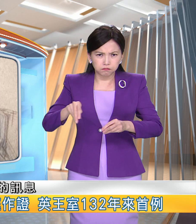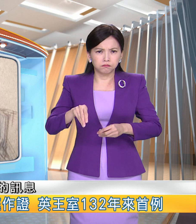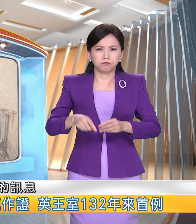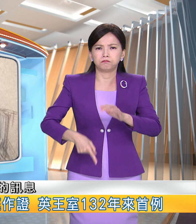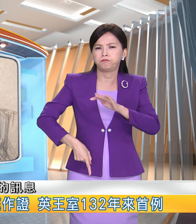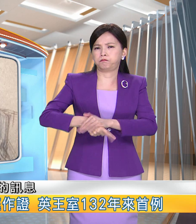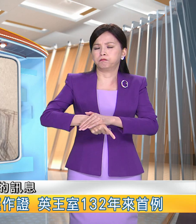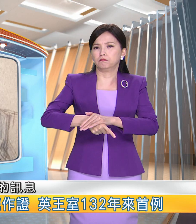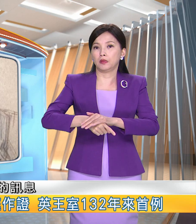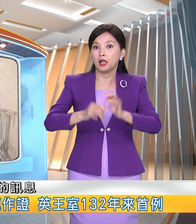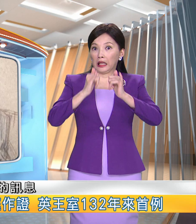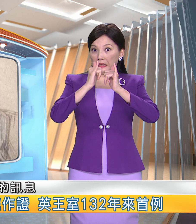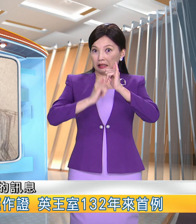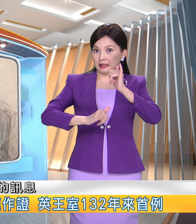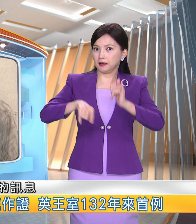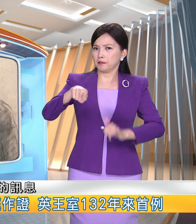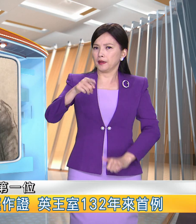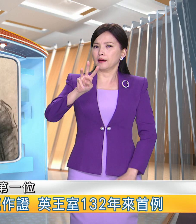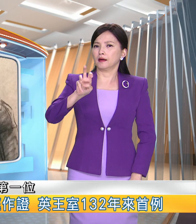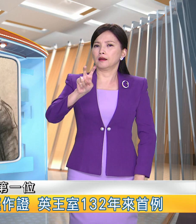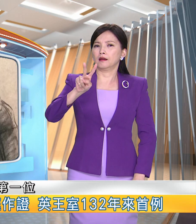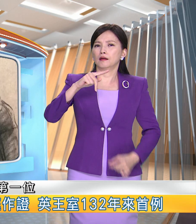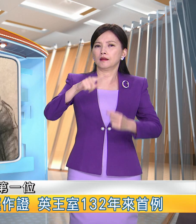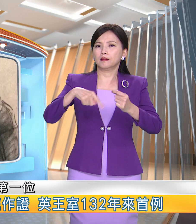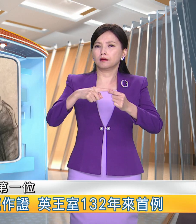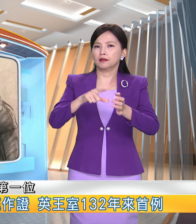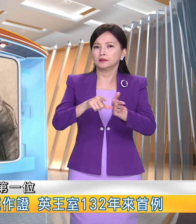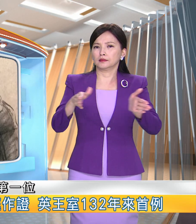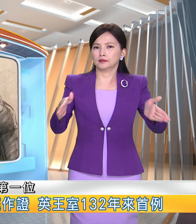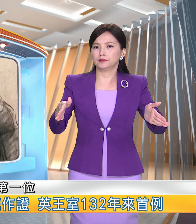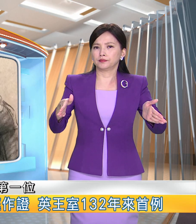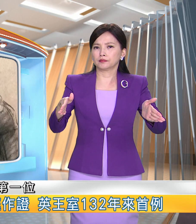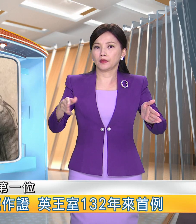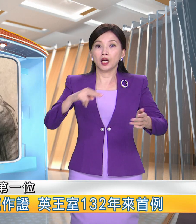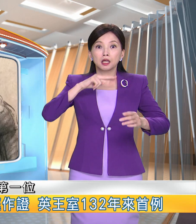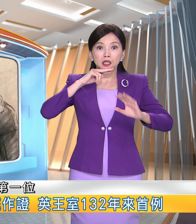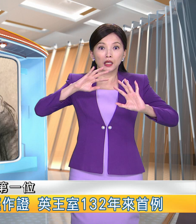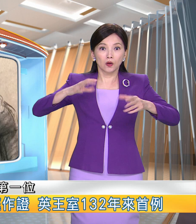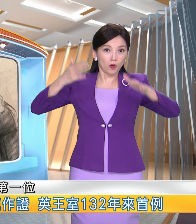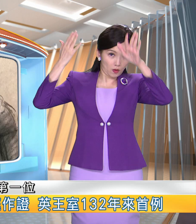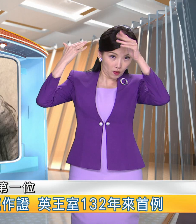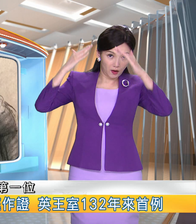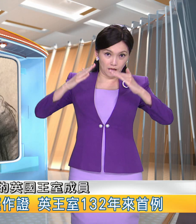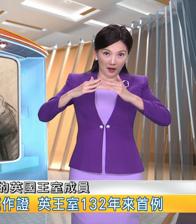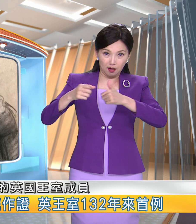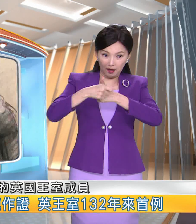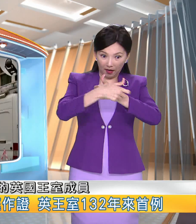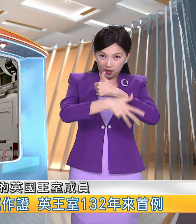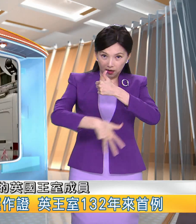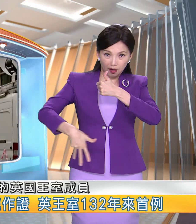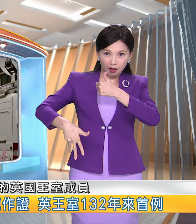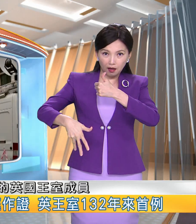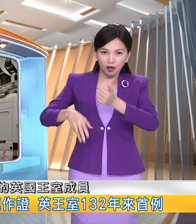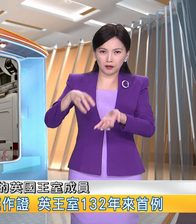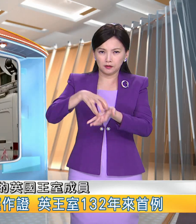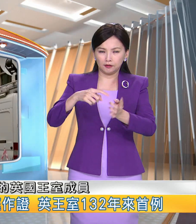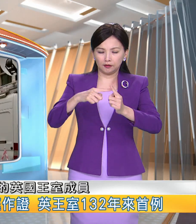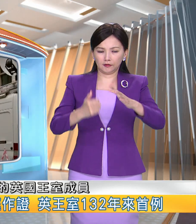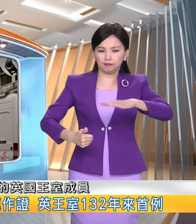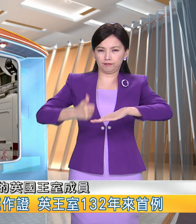生活的讯息，也是132年以来第一位出庭登上证人席的英